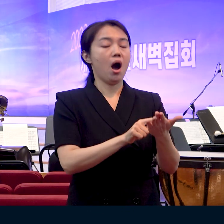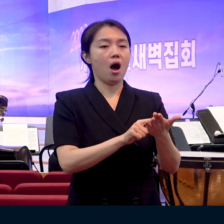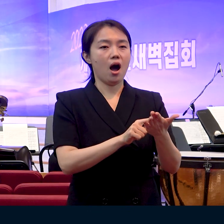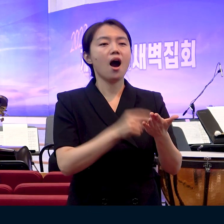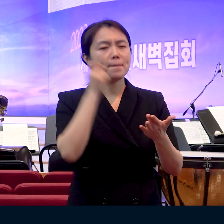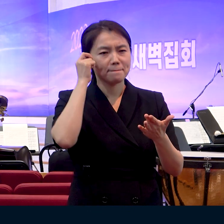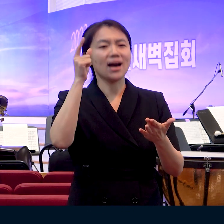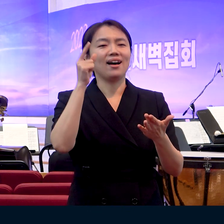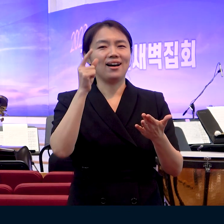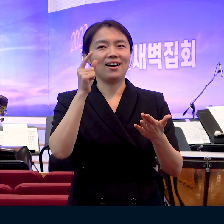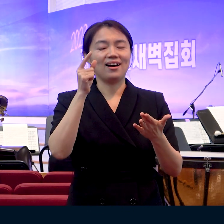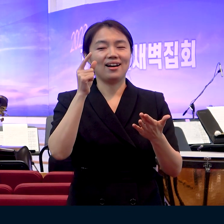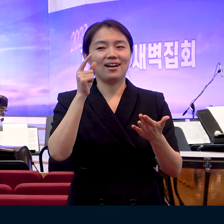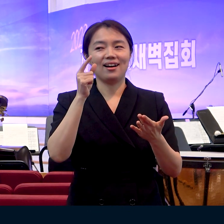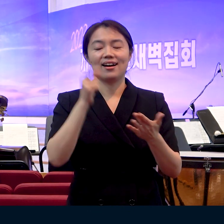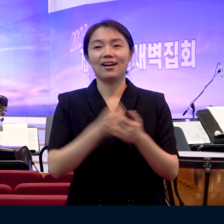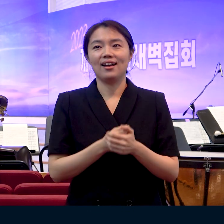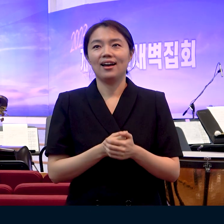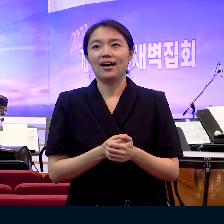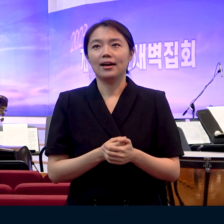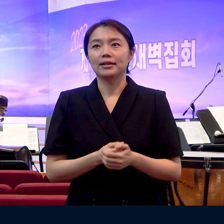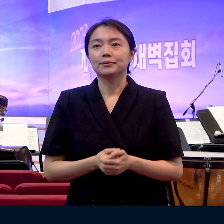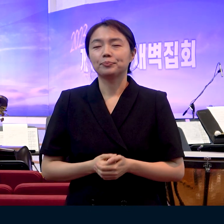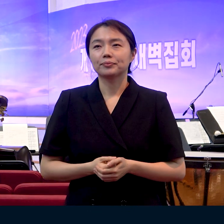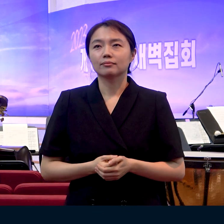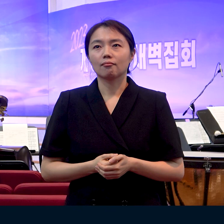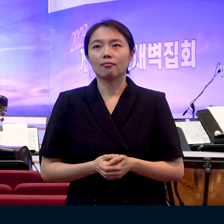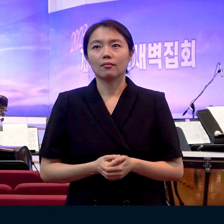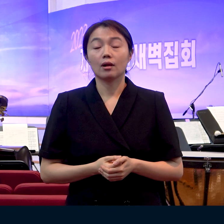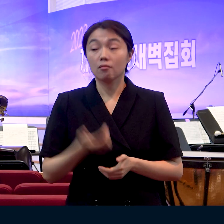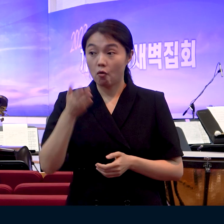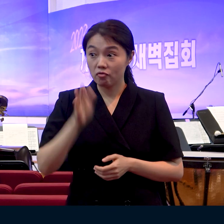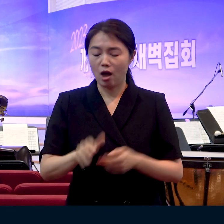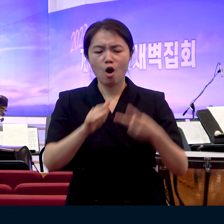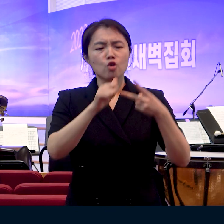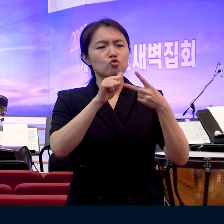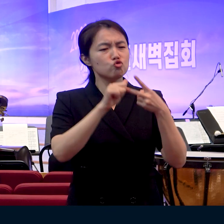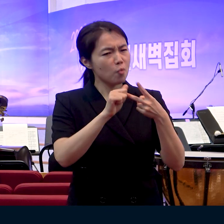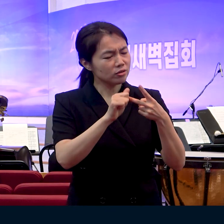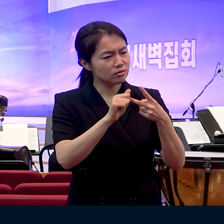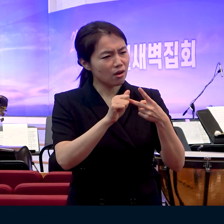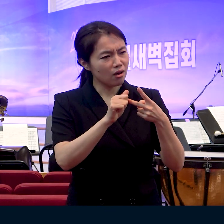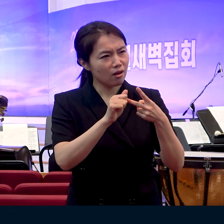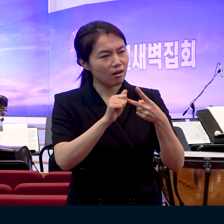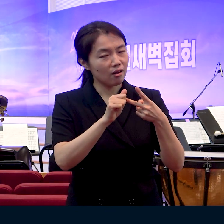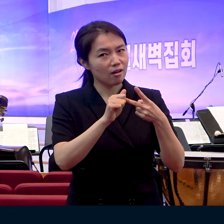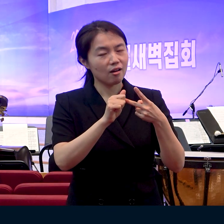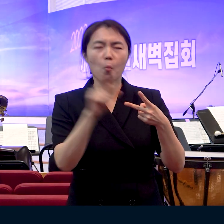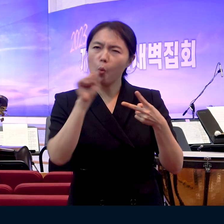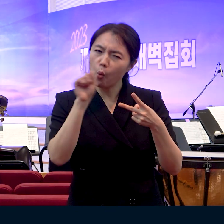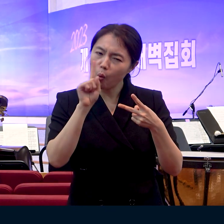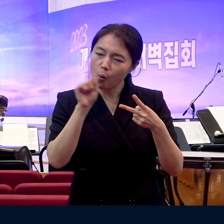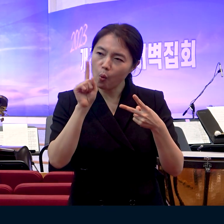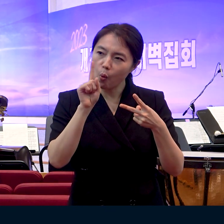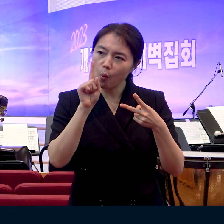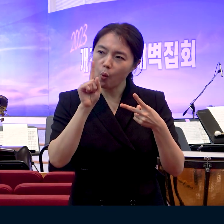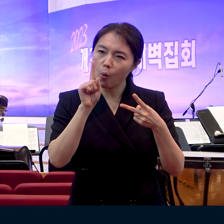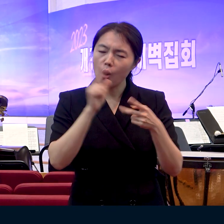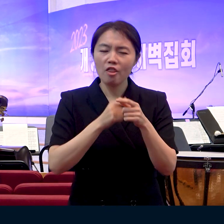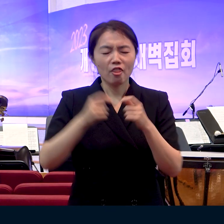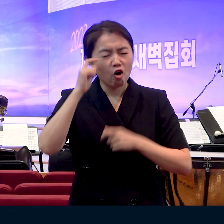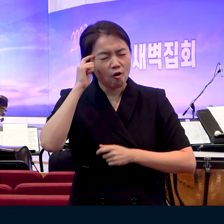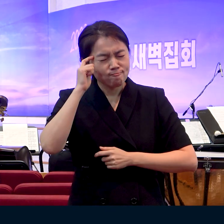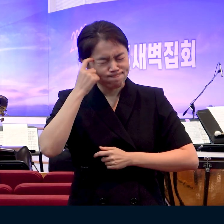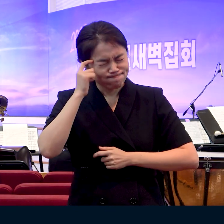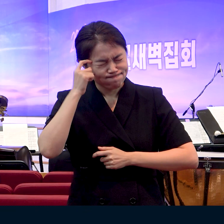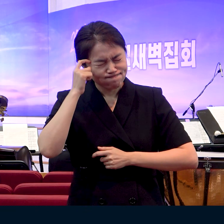성령에 매여 바로 그냥 그 말씀을 받을 수가 있었어요. 자, 그런데 두 번째 것은요 조금 더 묵상